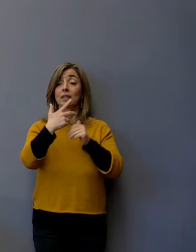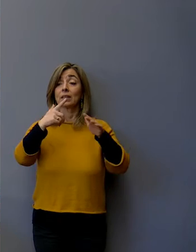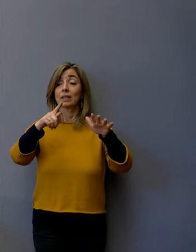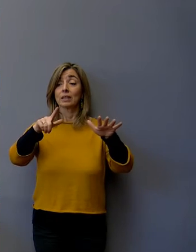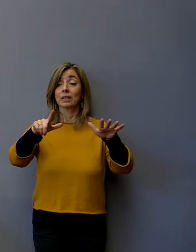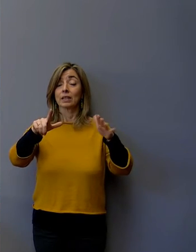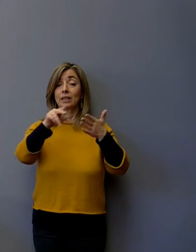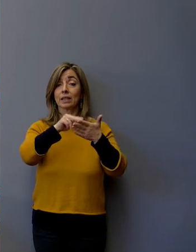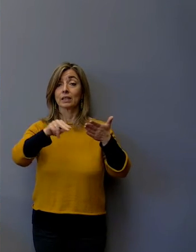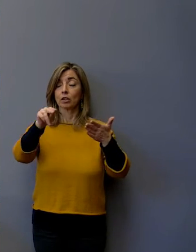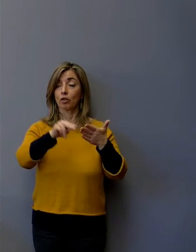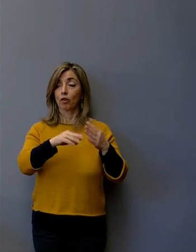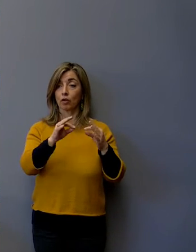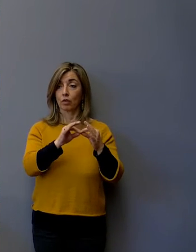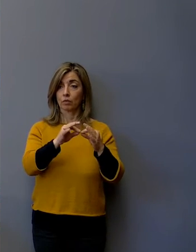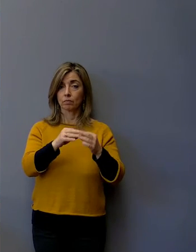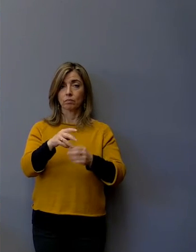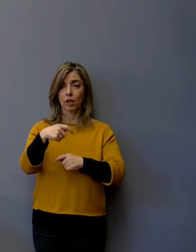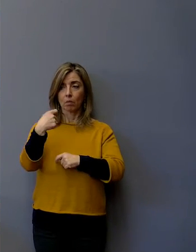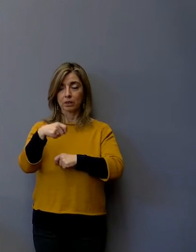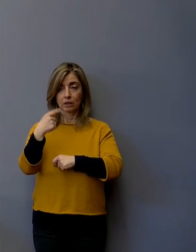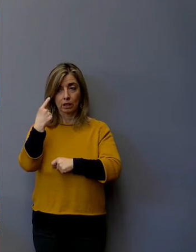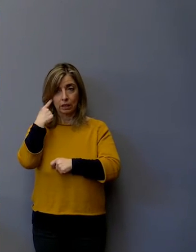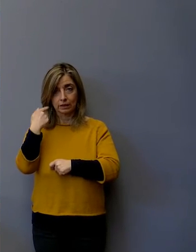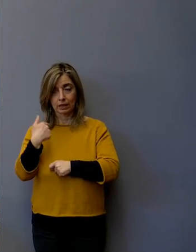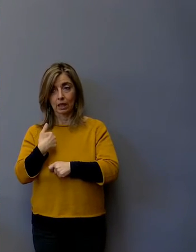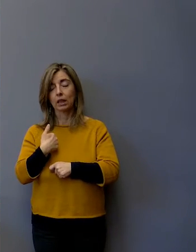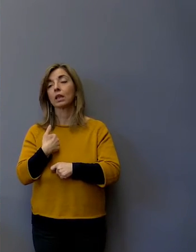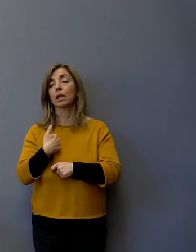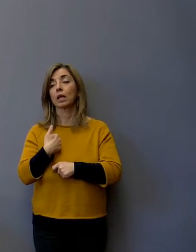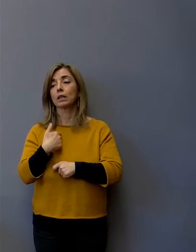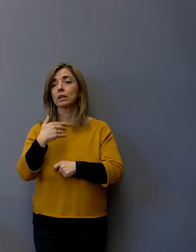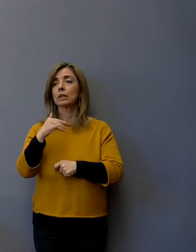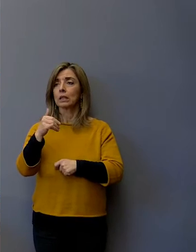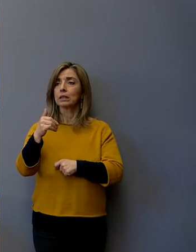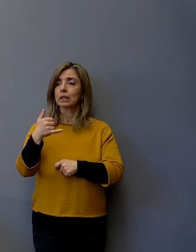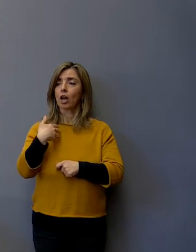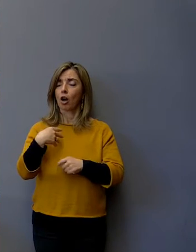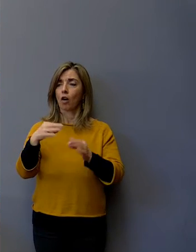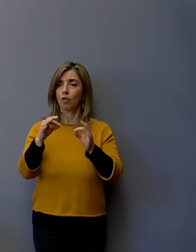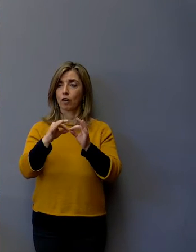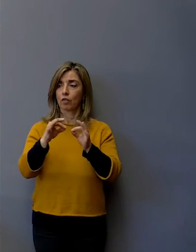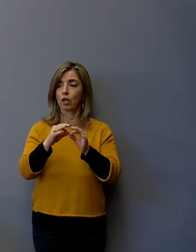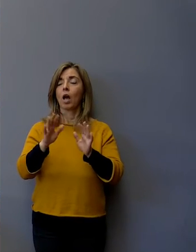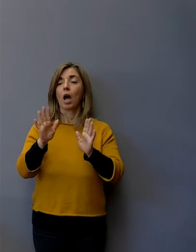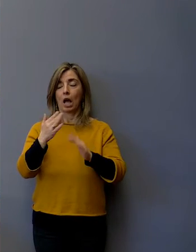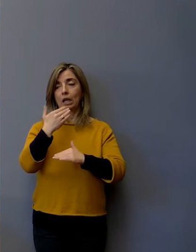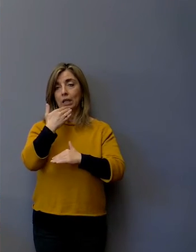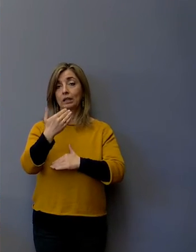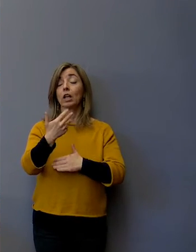niente di sì ora la sento si consigliere favorevole grazie allora 38 voti